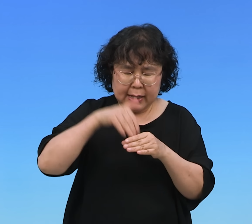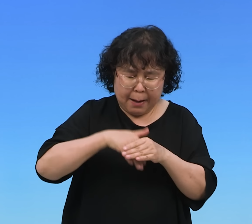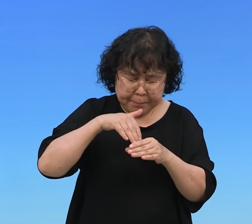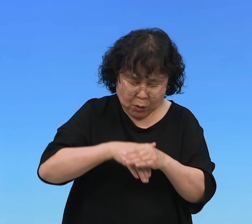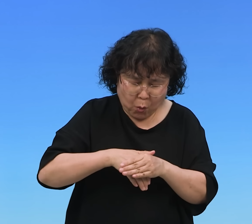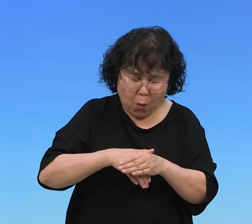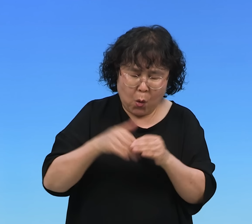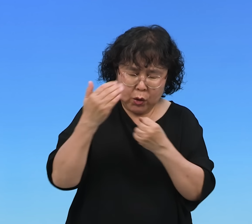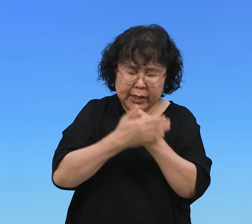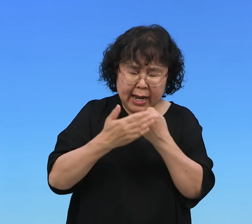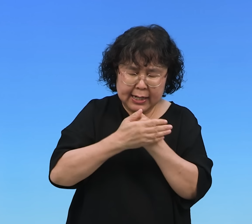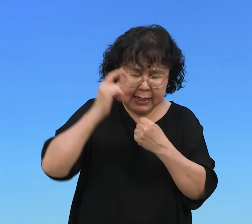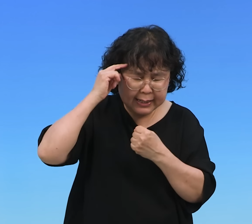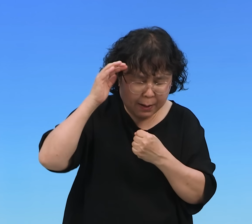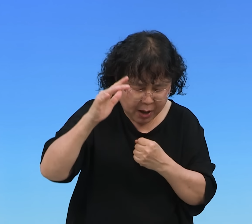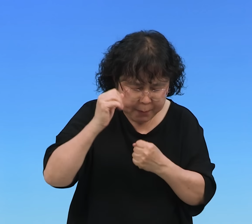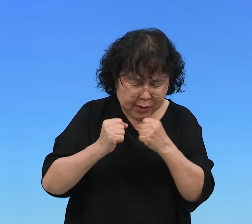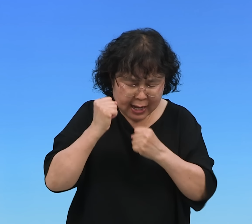달려가기를 원합니다.